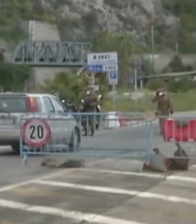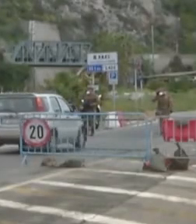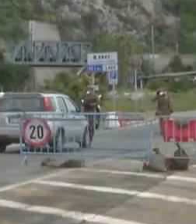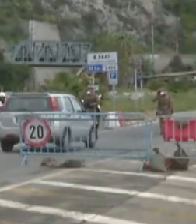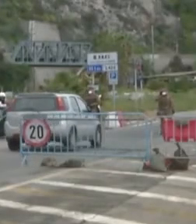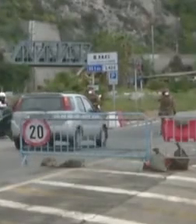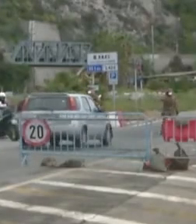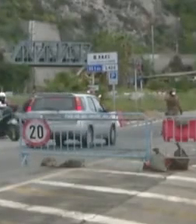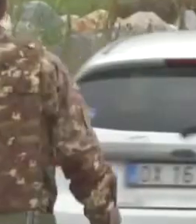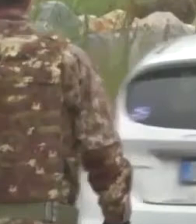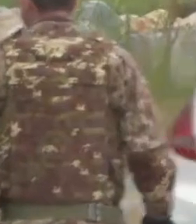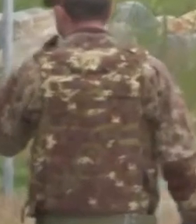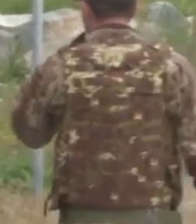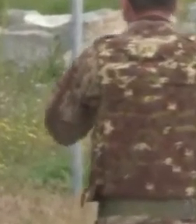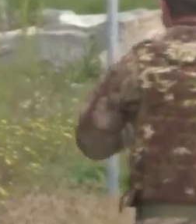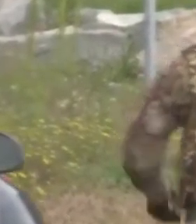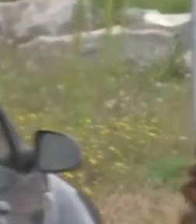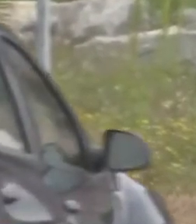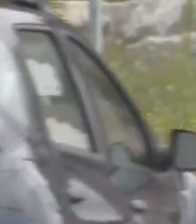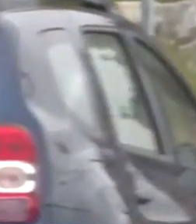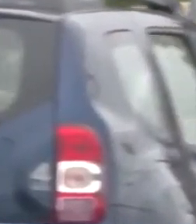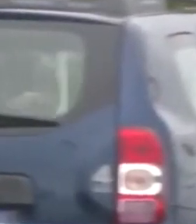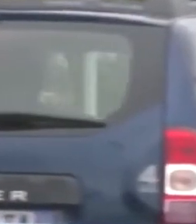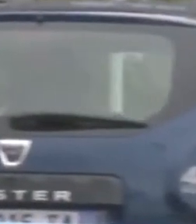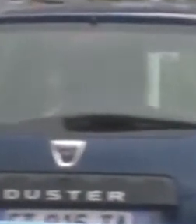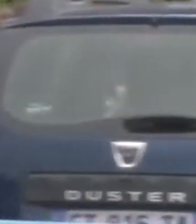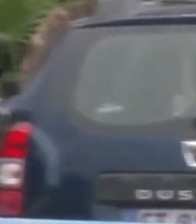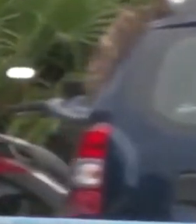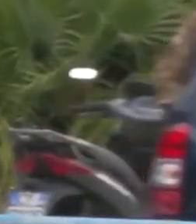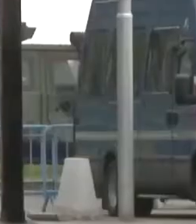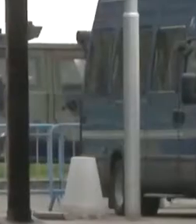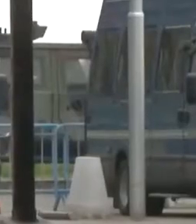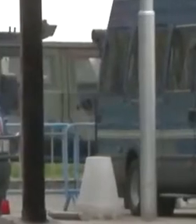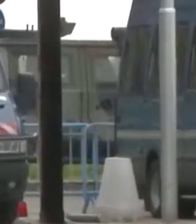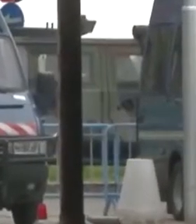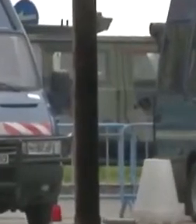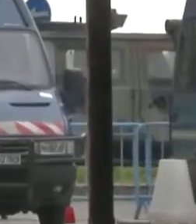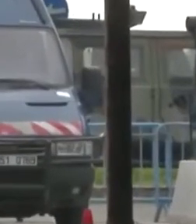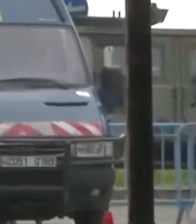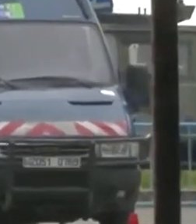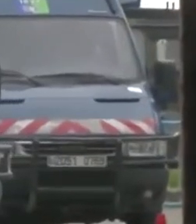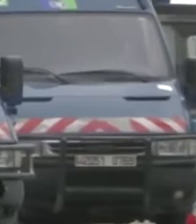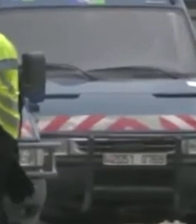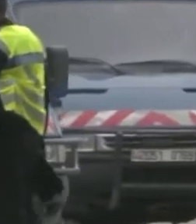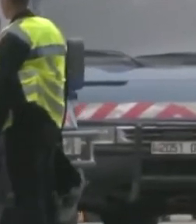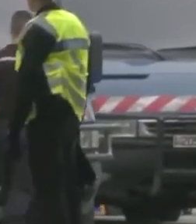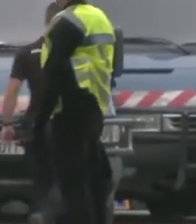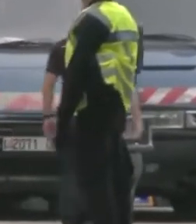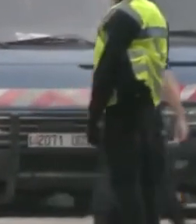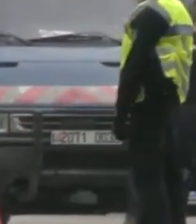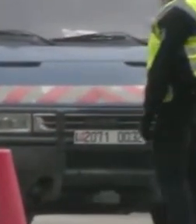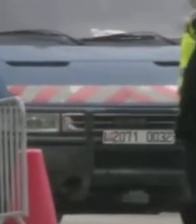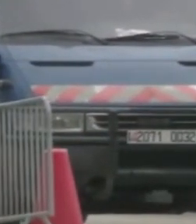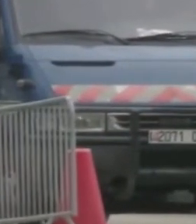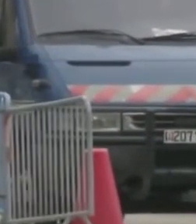Δευτέρα και μέχρι νεοτέρας αναστέλλονται οι εκκλησιαστικές λειτουργίες και η λειτουργία σχολείων και πανεπιστημίων στη Γαλλία. Μία απόφαση που επηρεάζει